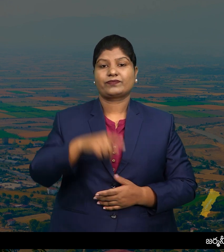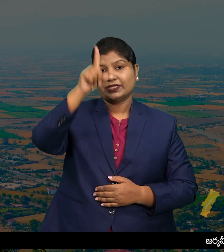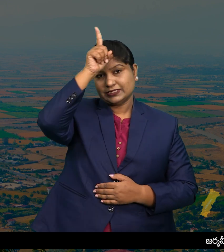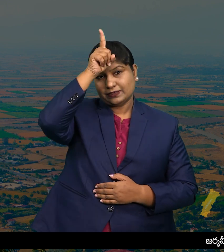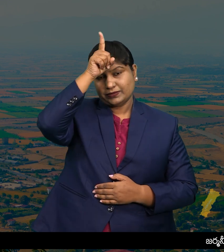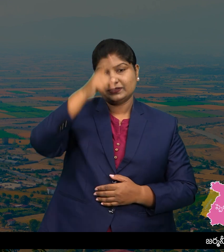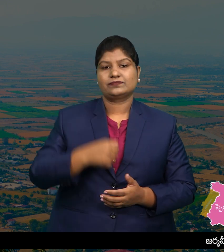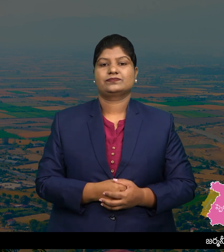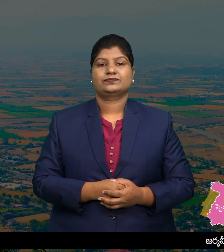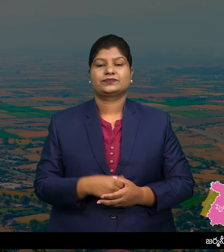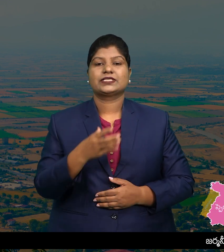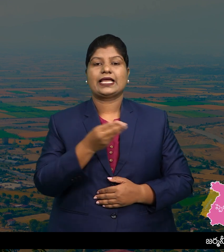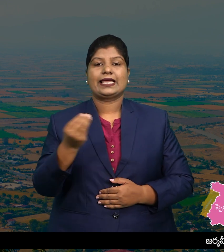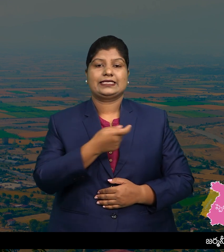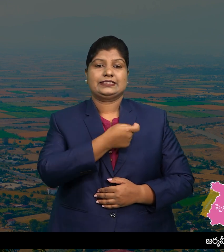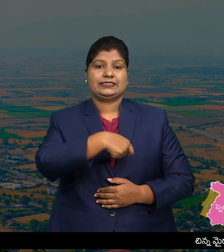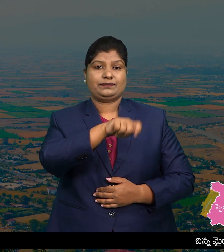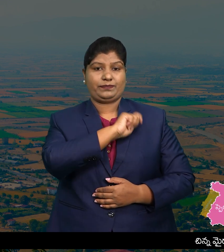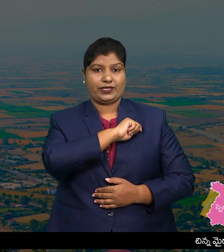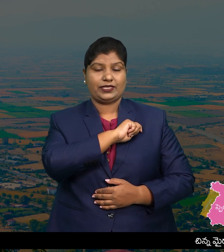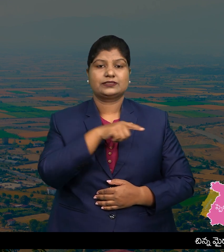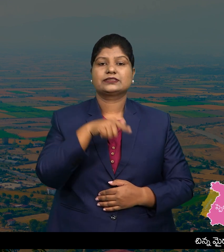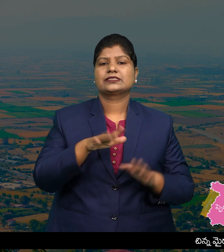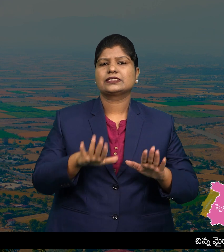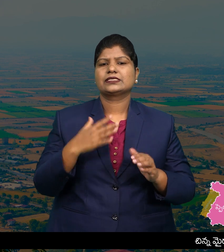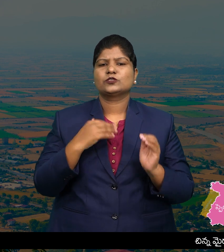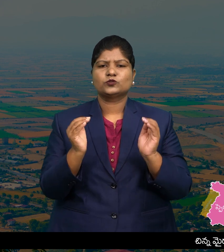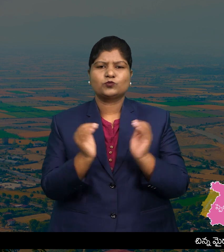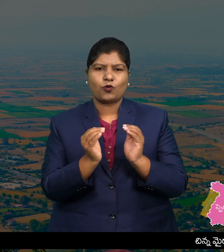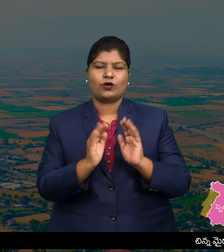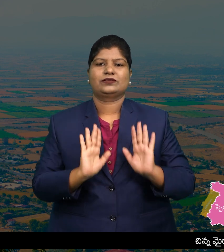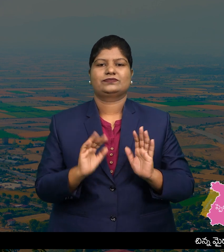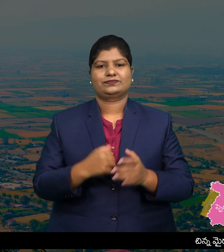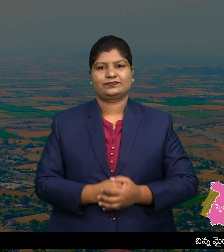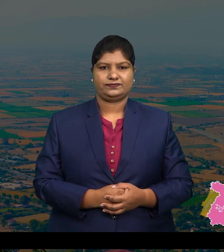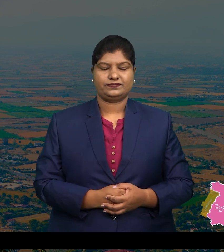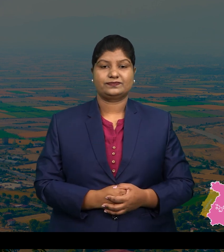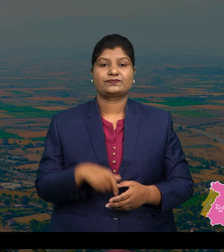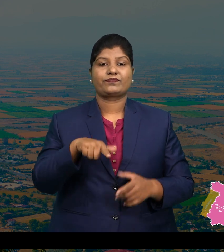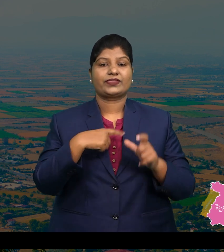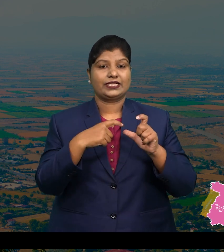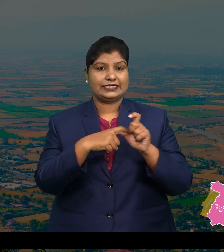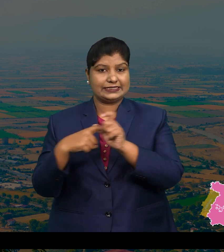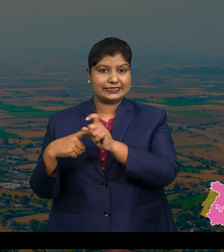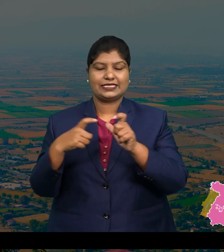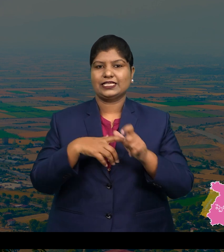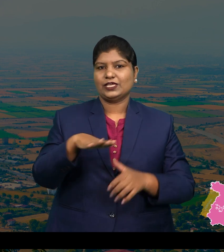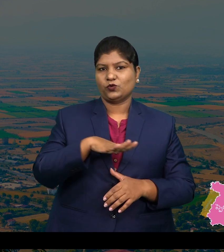జర్మనీ మరియు స్పెయిన్లు చిన్న మైదానాలను కలిగి ఉన్నాయి. రష్యా,